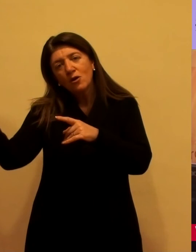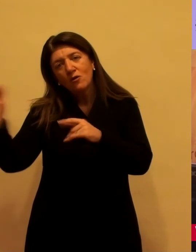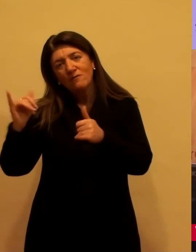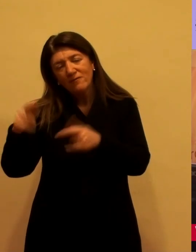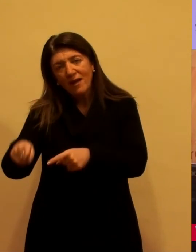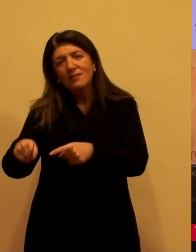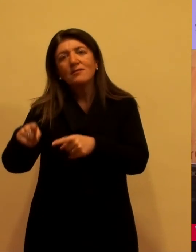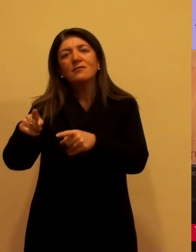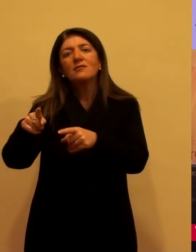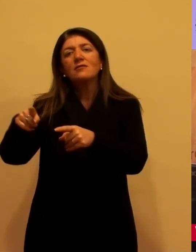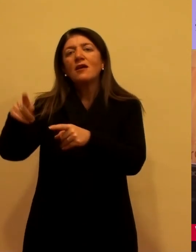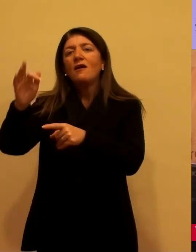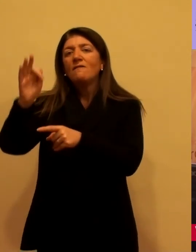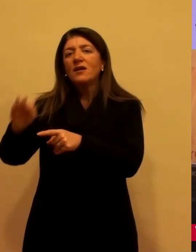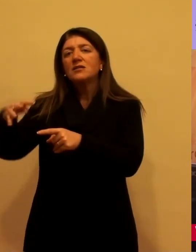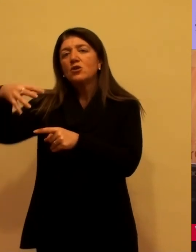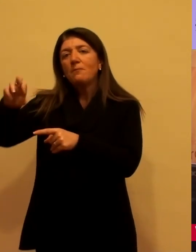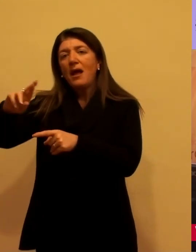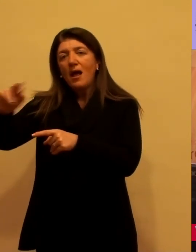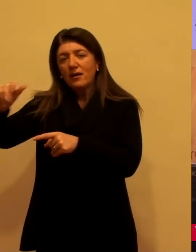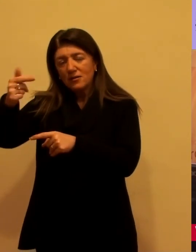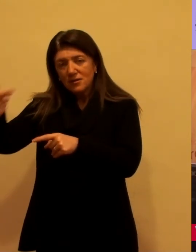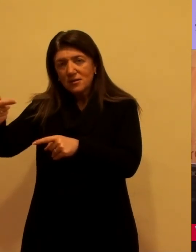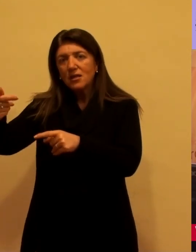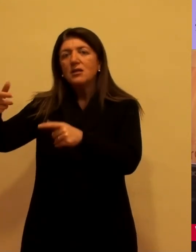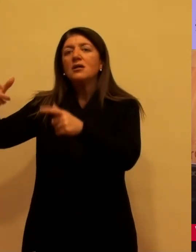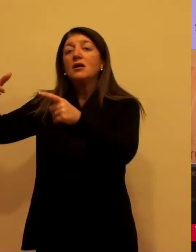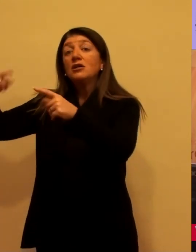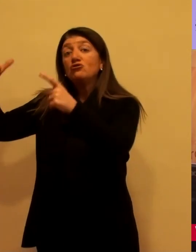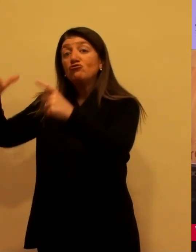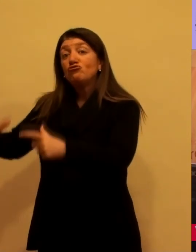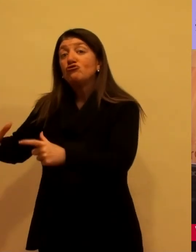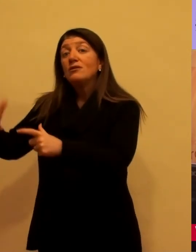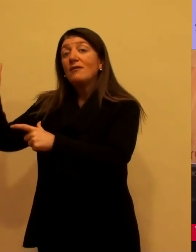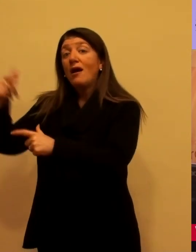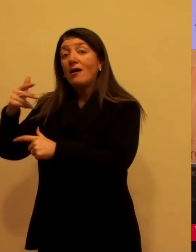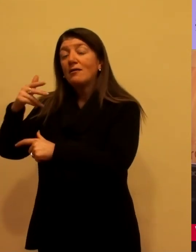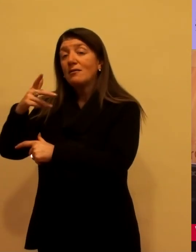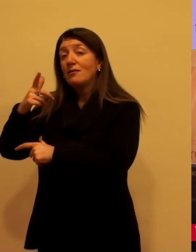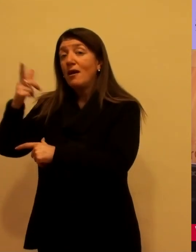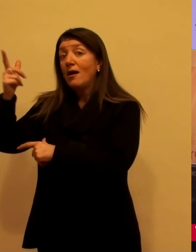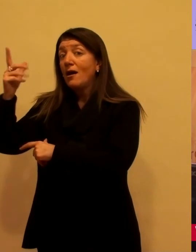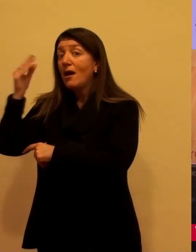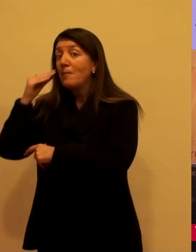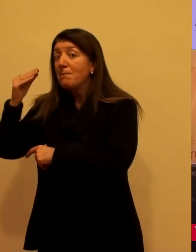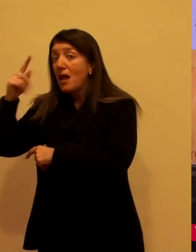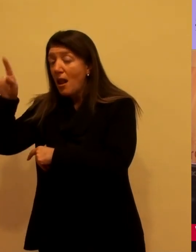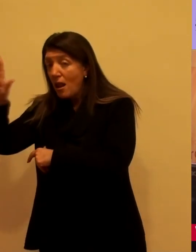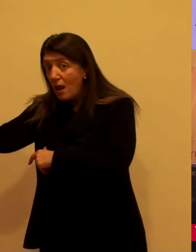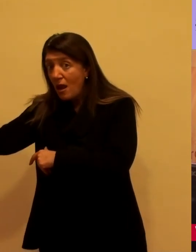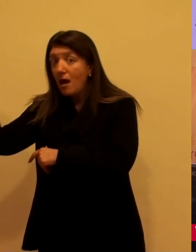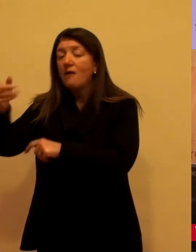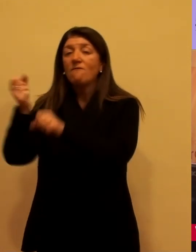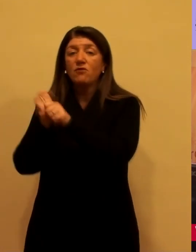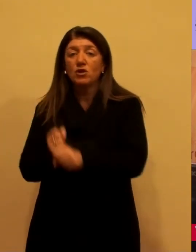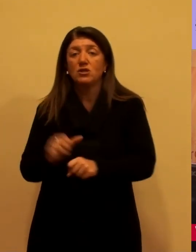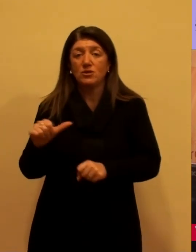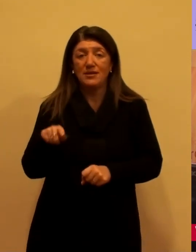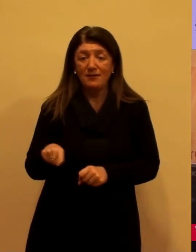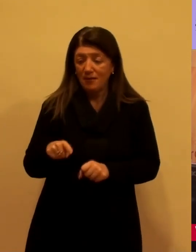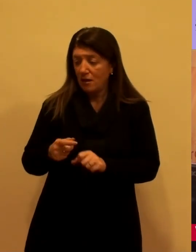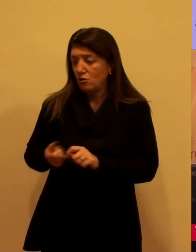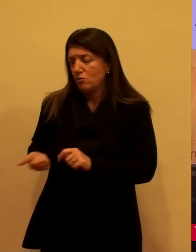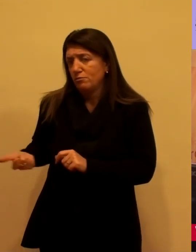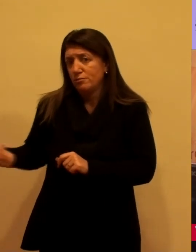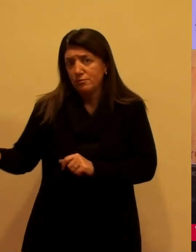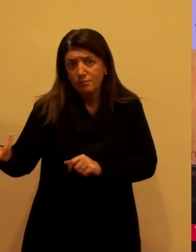Merz e la Città dell'Arte di Biella, e poi con la collaborazione della Fondazione Sandretto. Questo progetto è